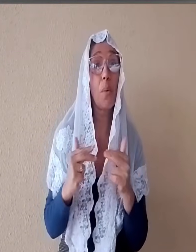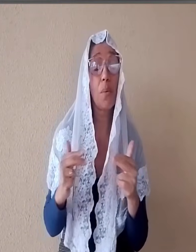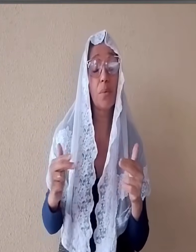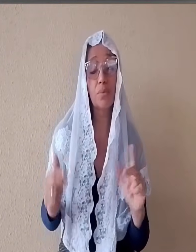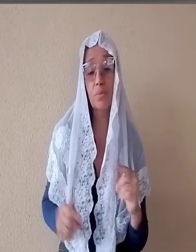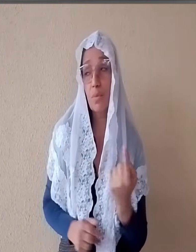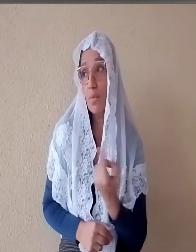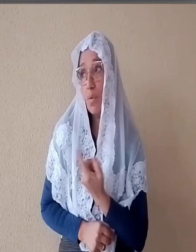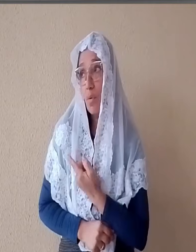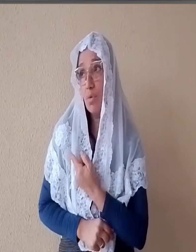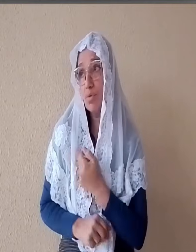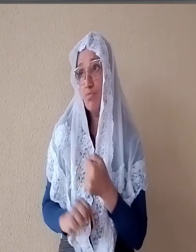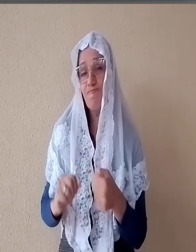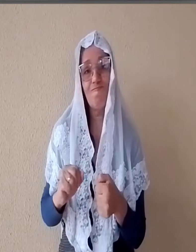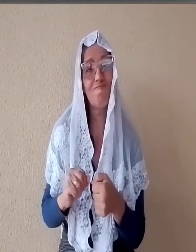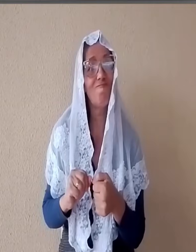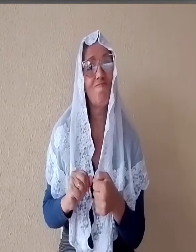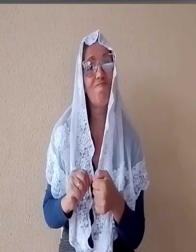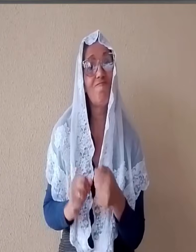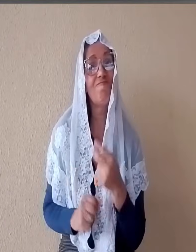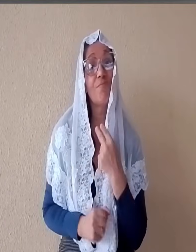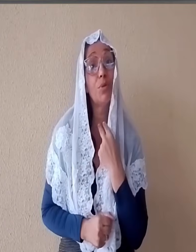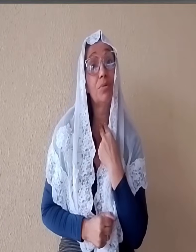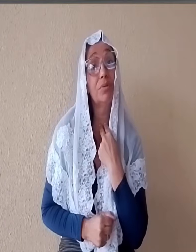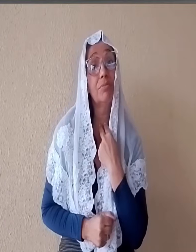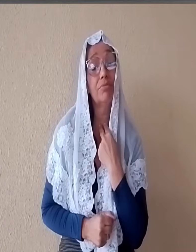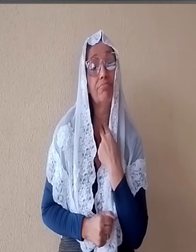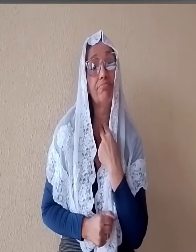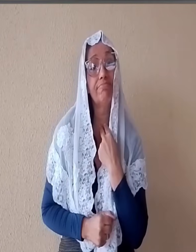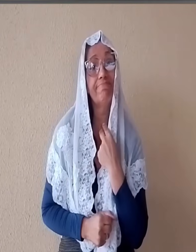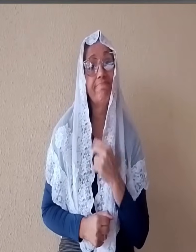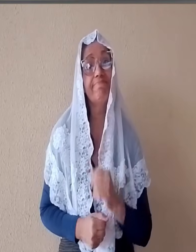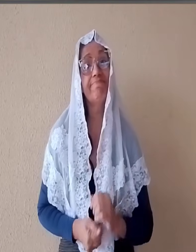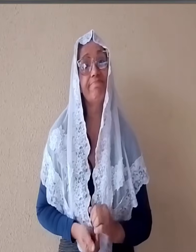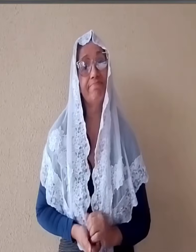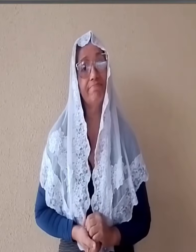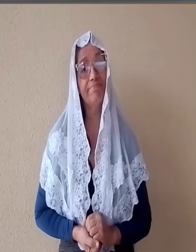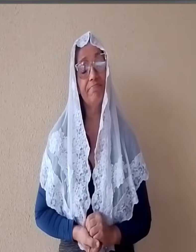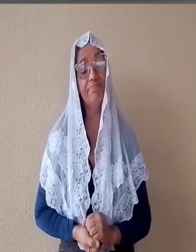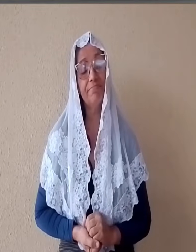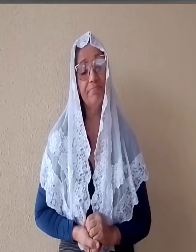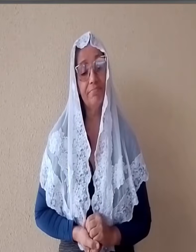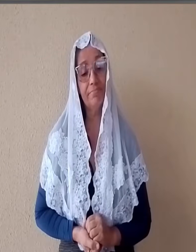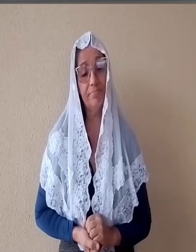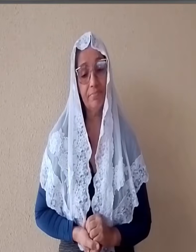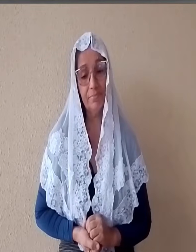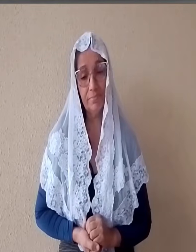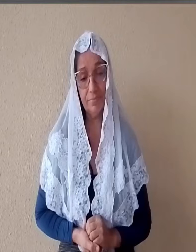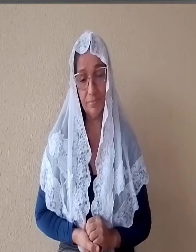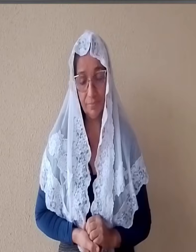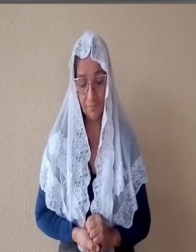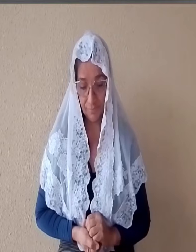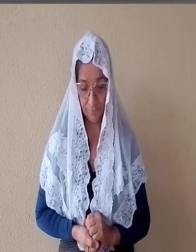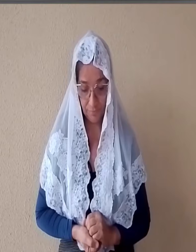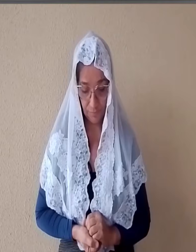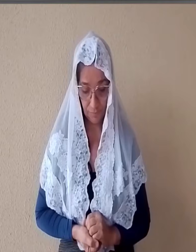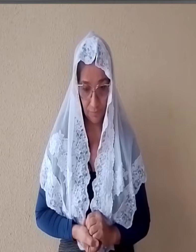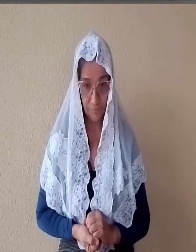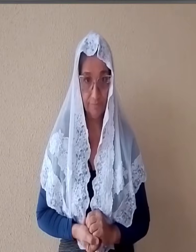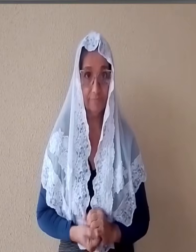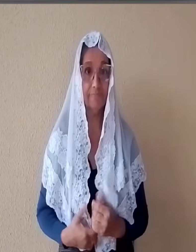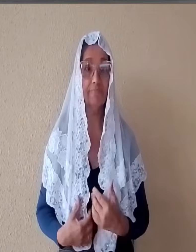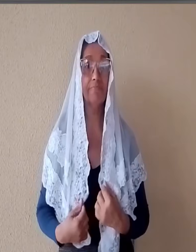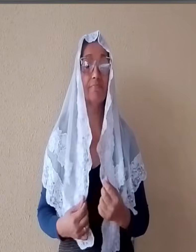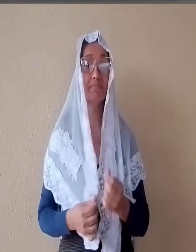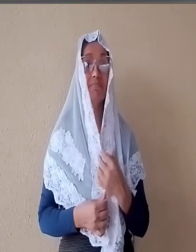mentira. Nesta obra, irmãos, nesta obra, é sempre um aprendizado para todos nós, os irmãos,